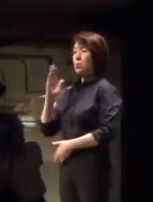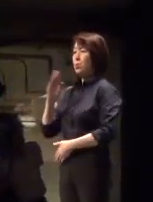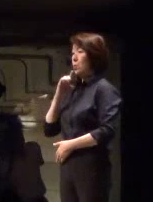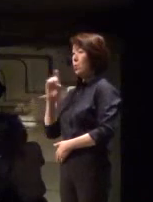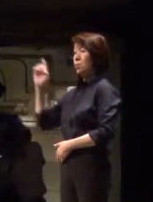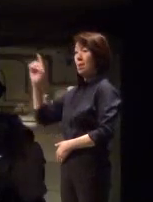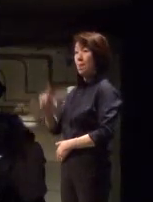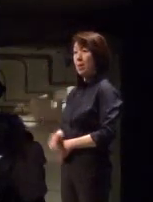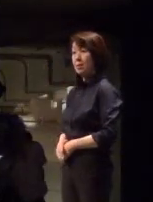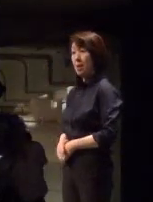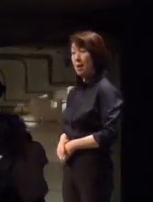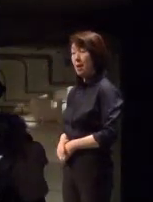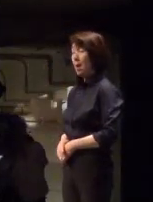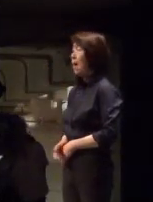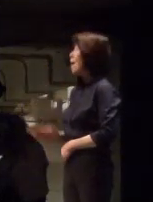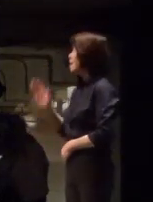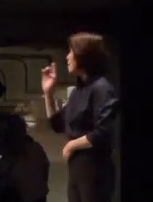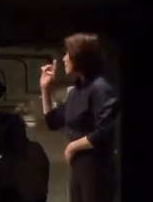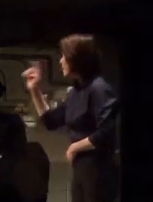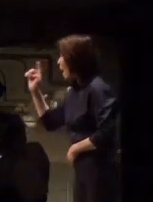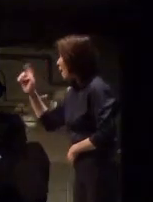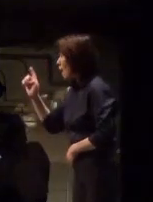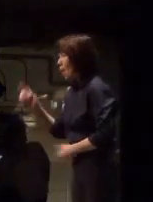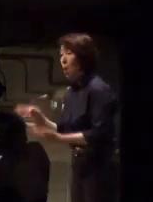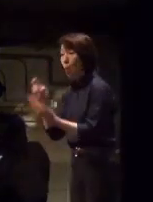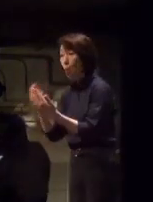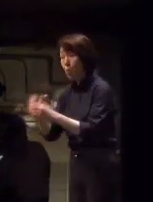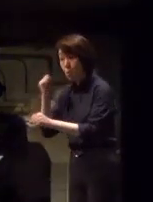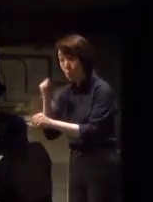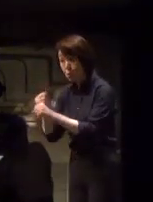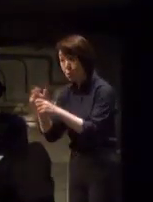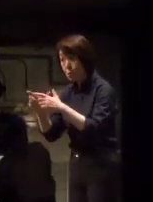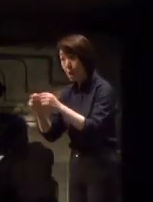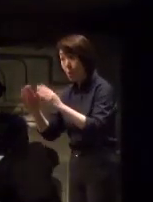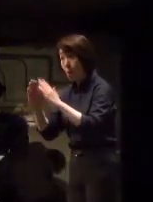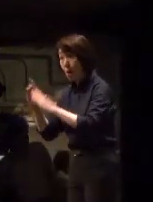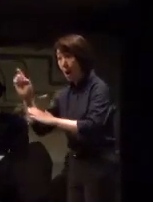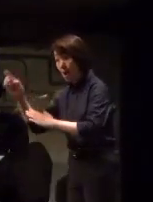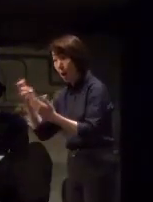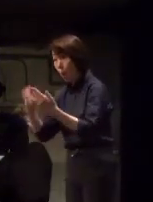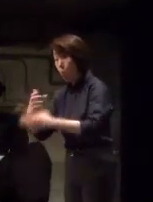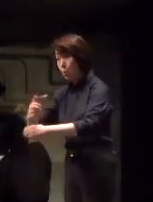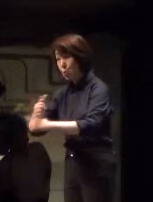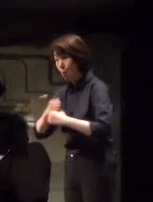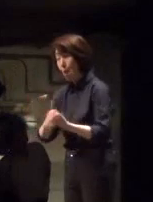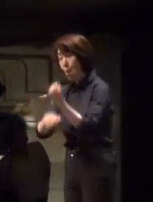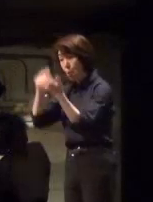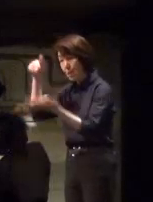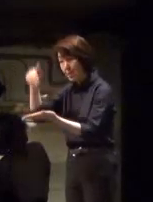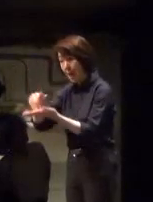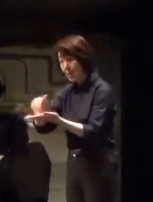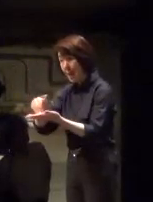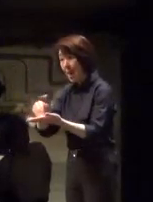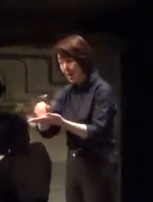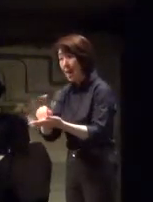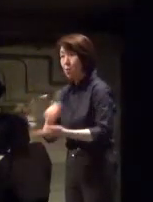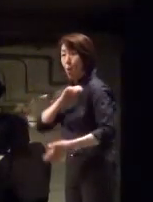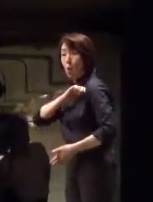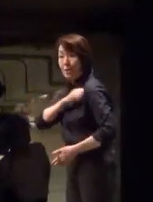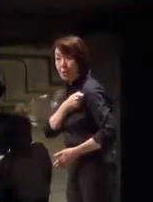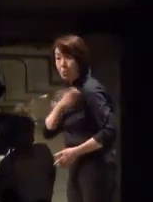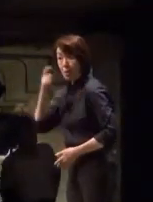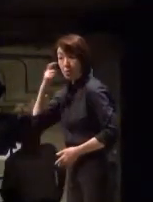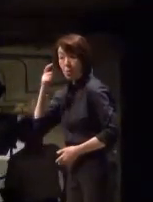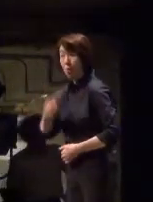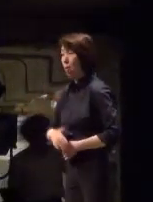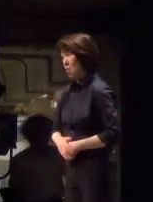。それなら法律を作った国家が法律を守るのは最低限の義務だと私は思